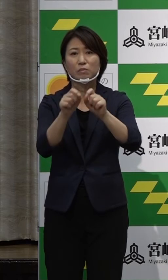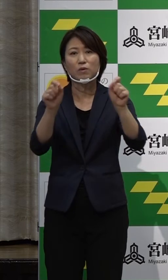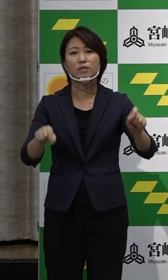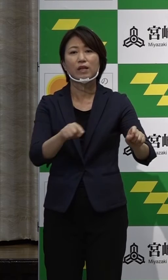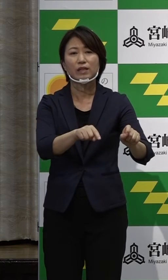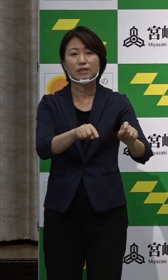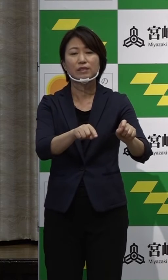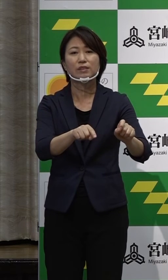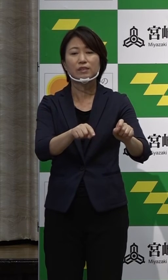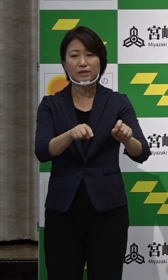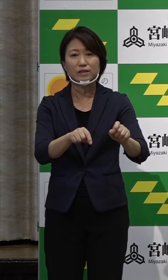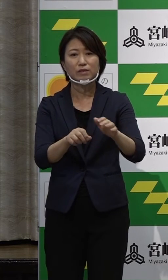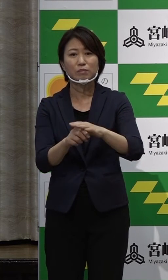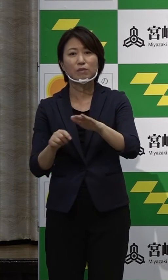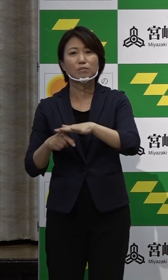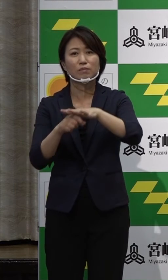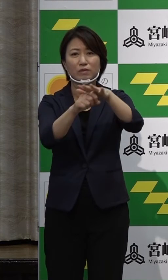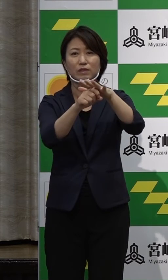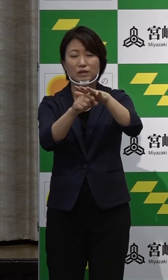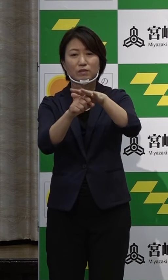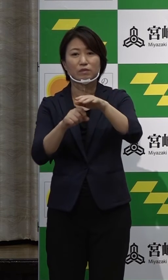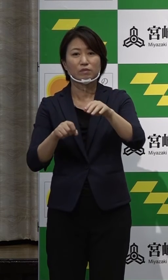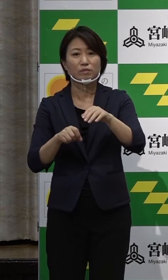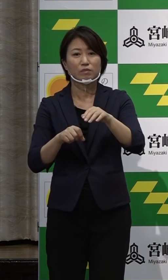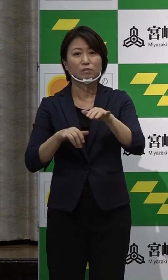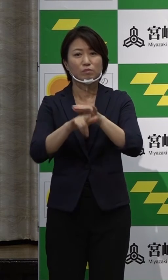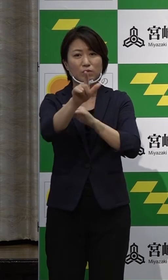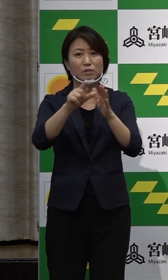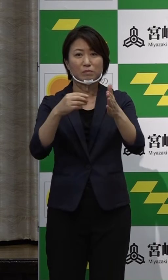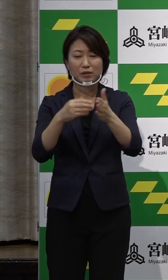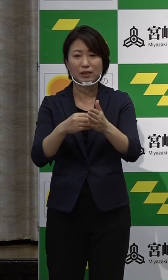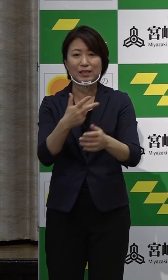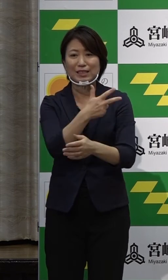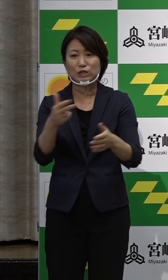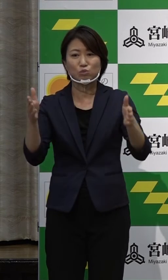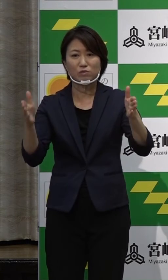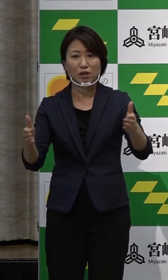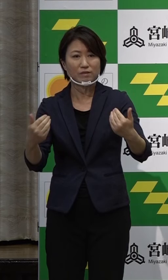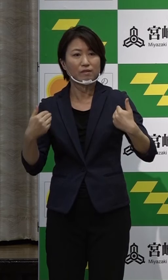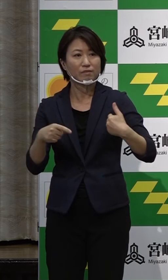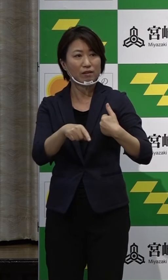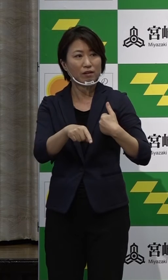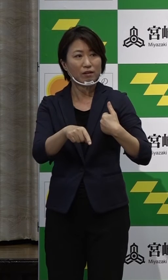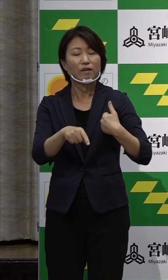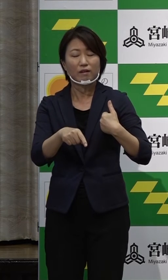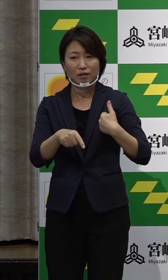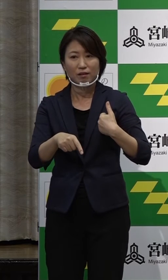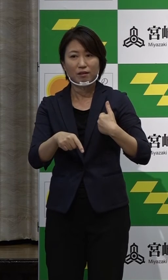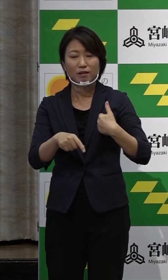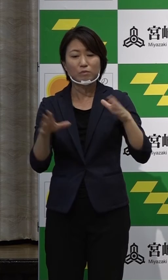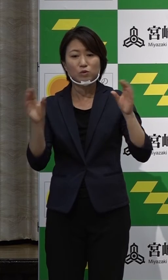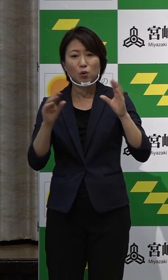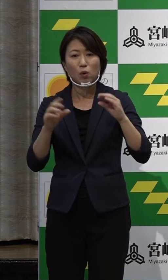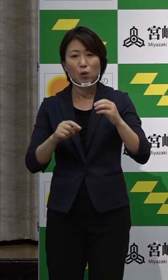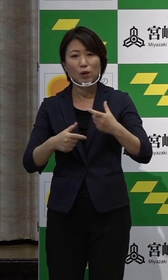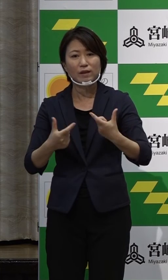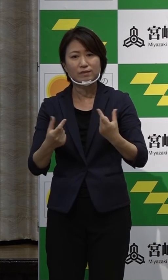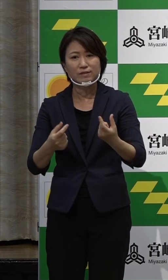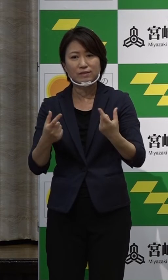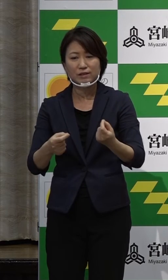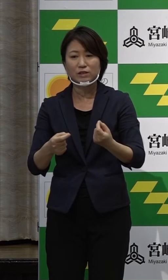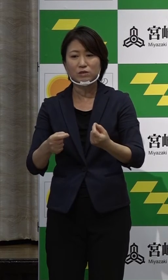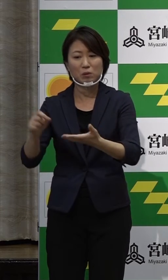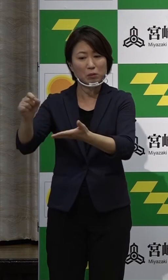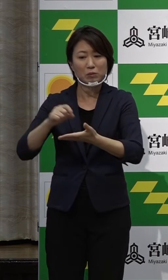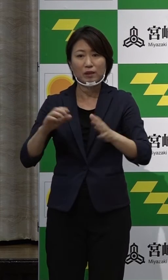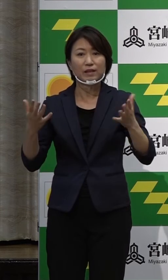陸まで約1週間その間もなかなかその情報というのが的確に県の方に入ってこなかったというお話をお伺いしたん